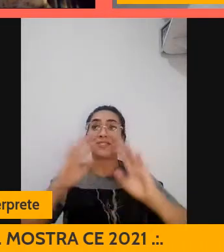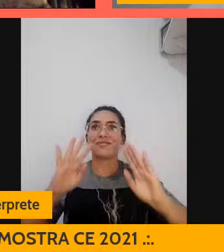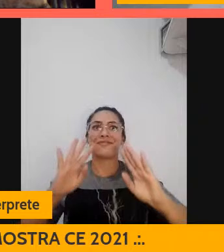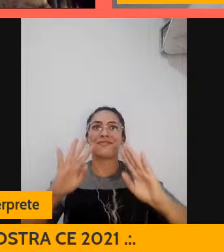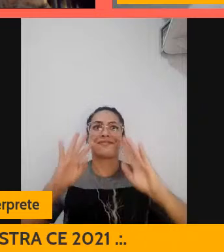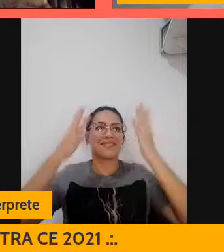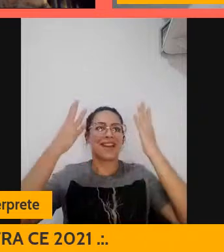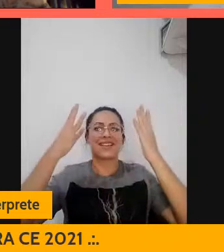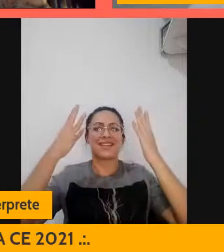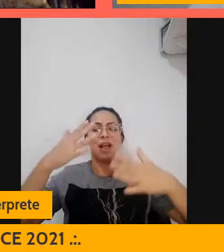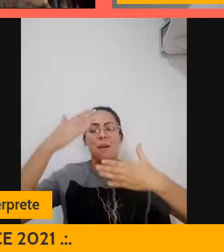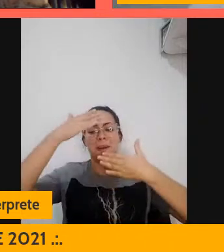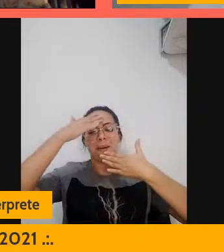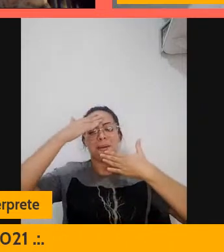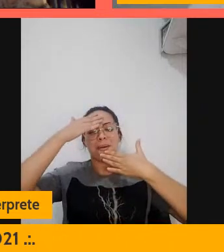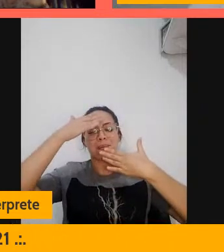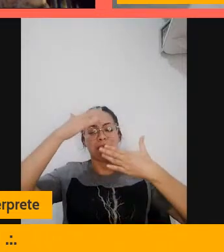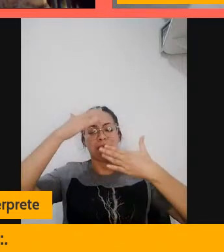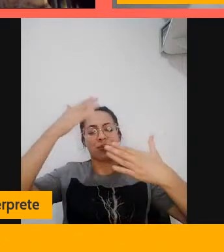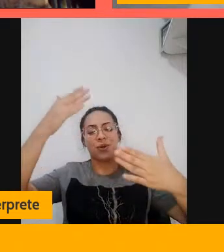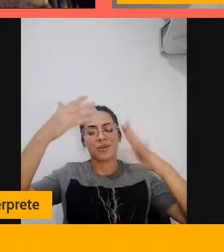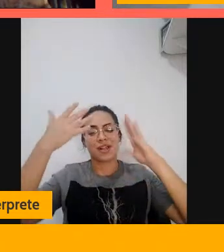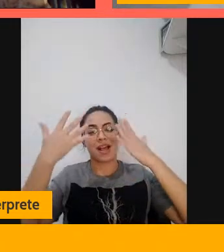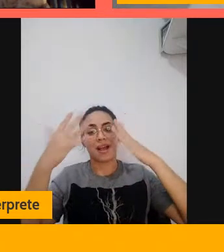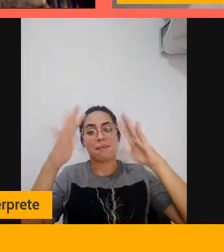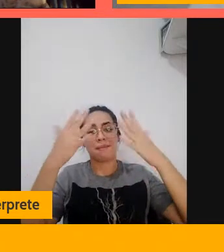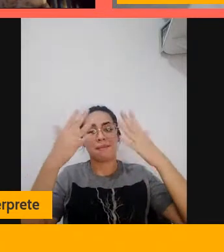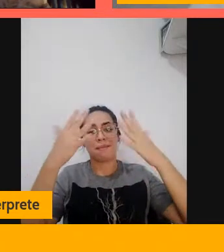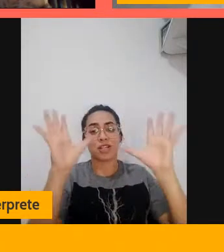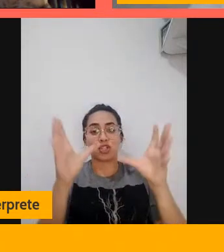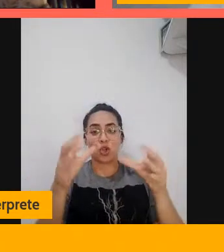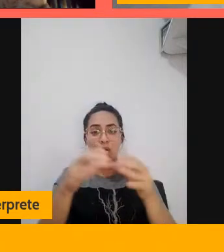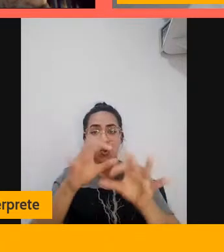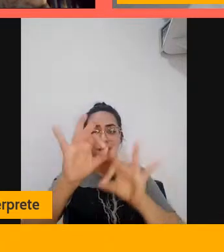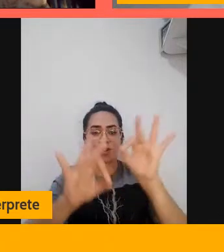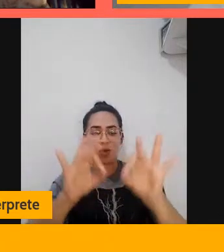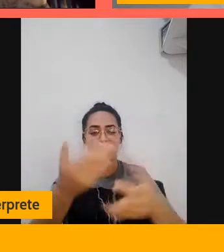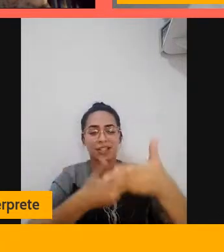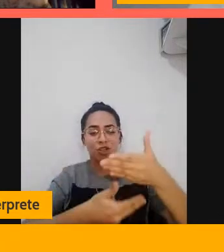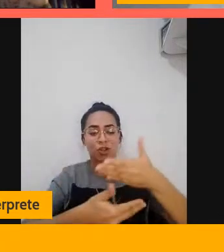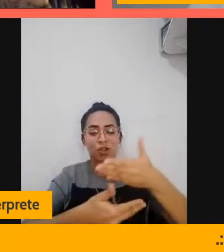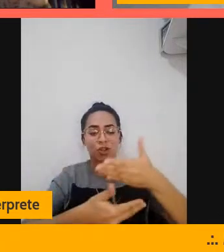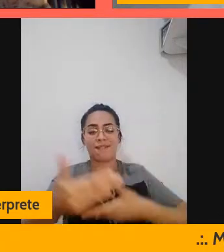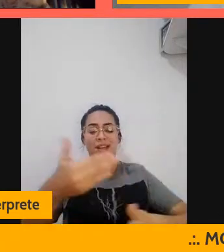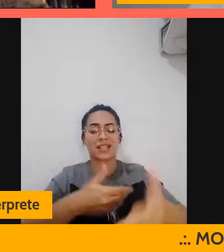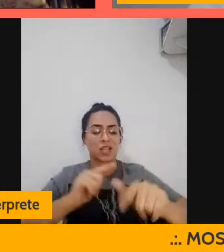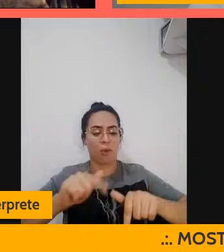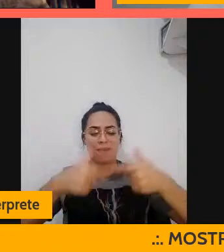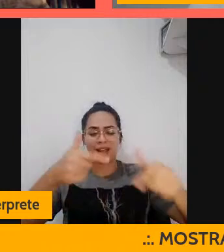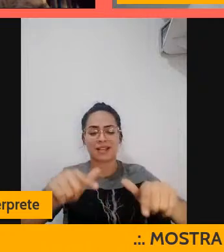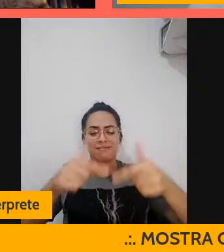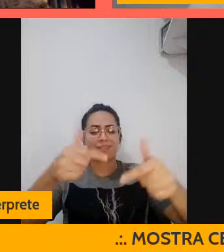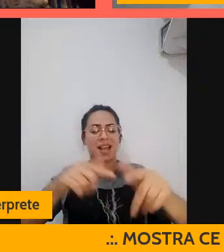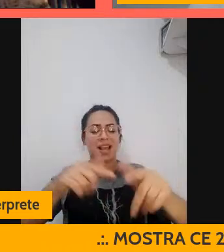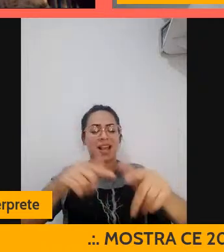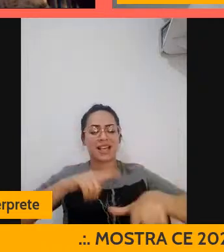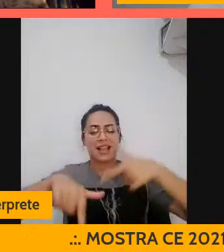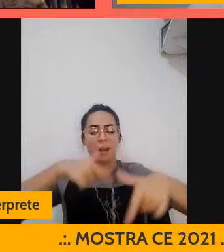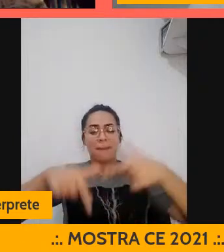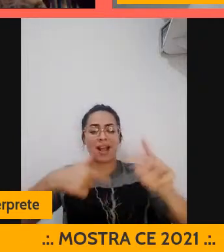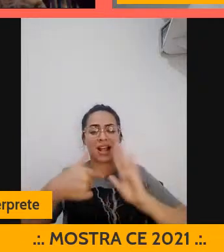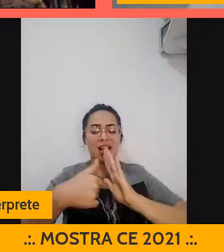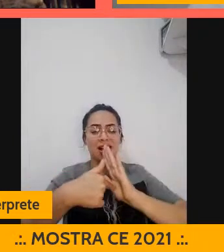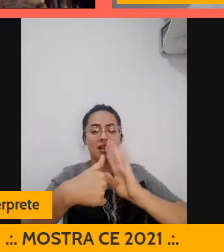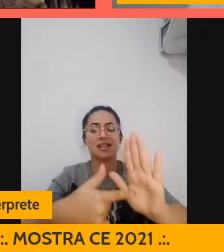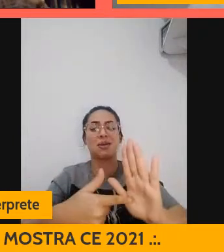Muito obrigada, né? Parabéns a toda a equipe, a todos que se envolveram, a todos que trabalharam na Mostra CE, que venham